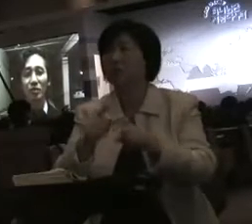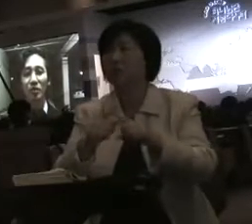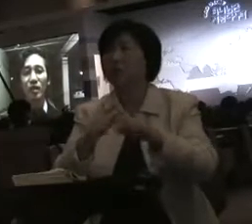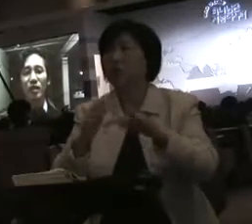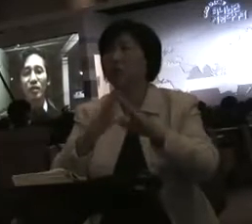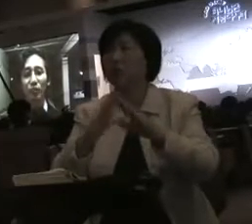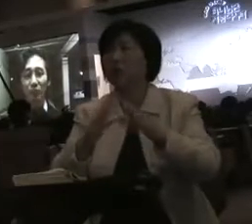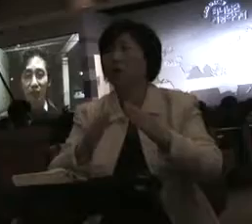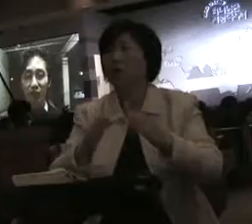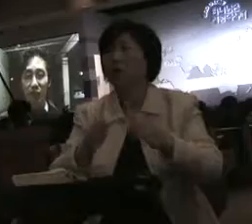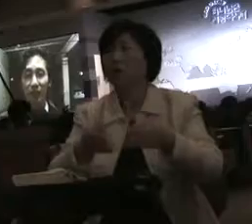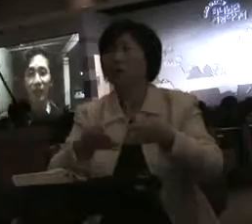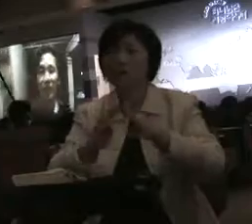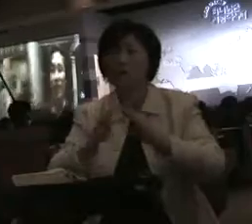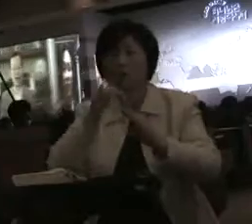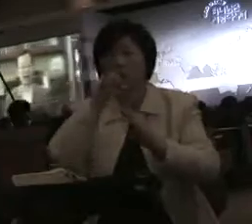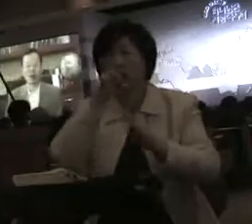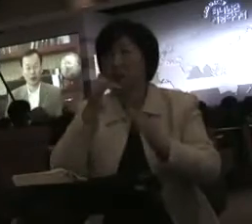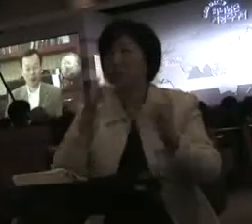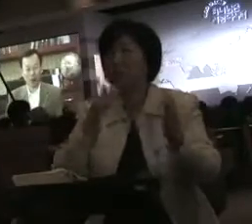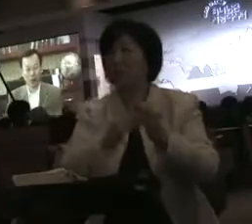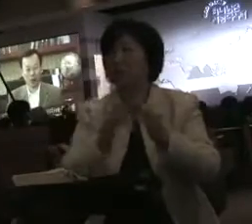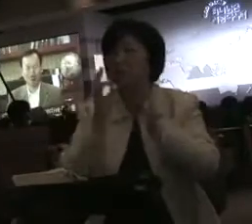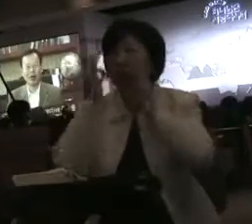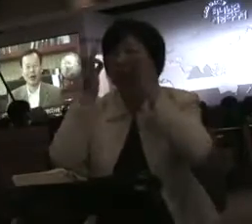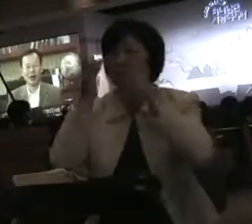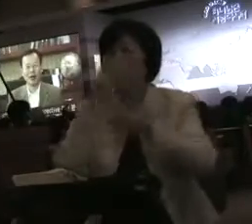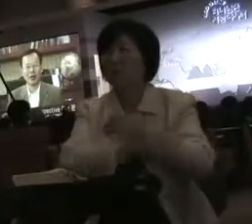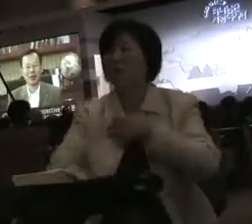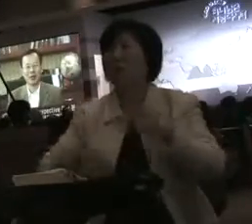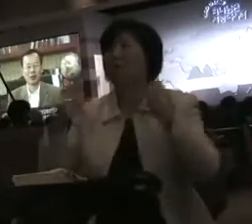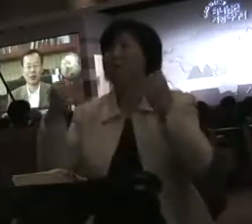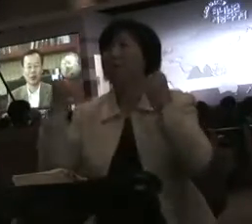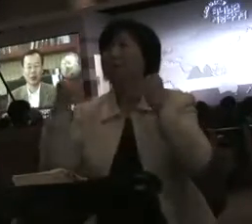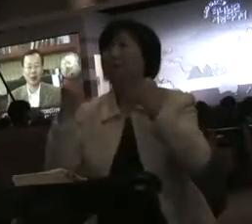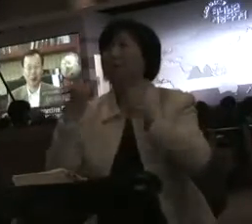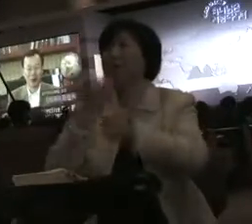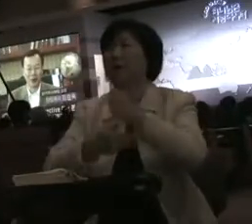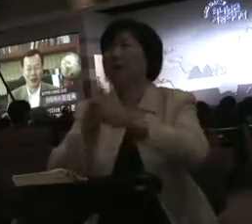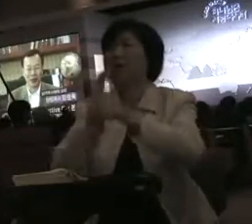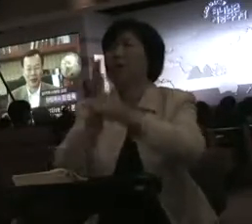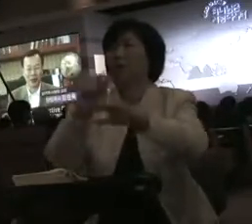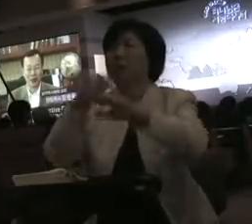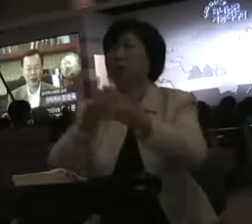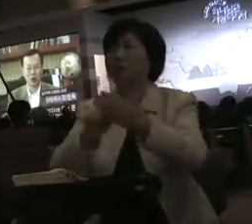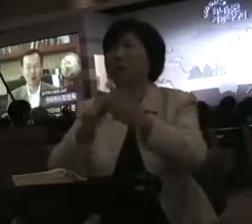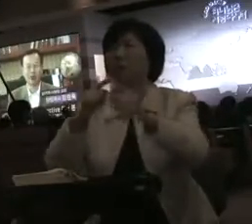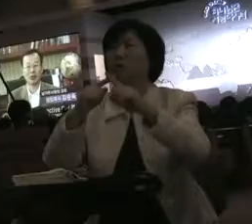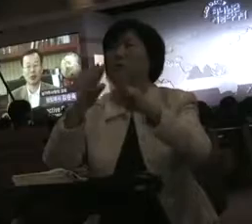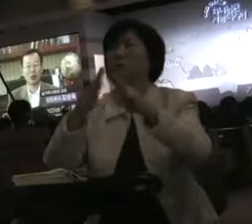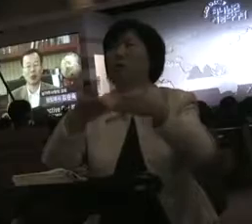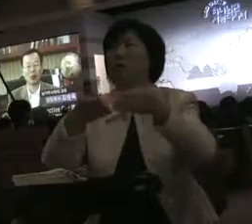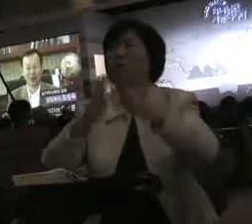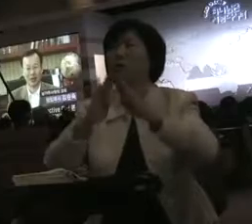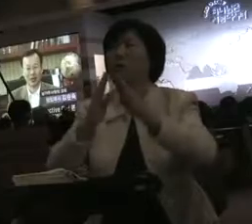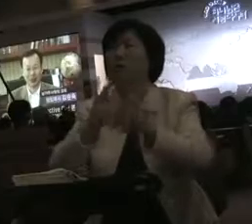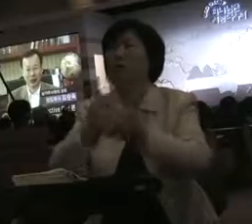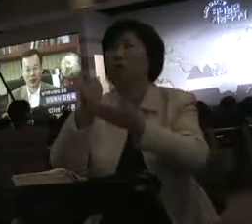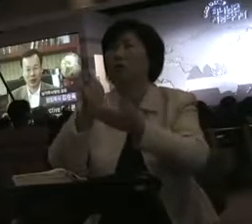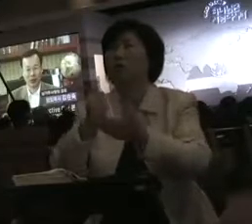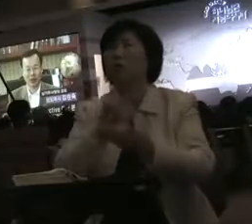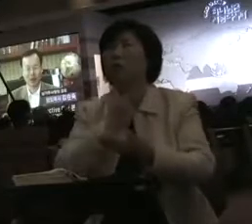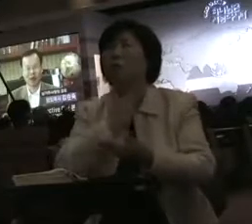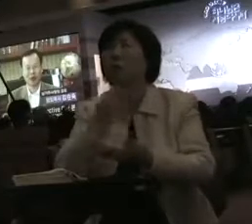있도록 열심히 노력하겠습니다. 건강하고 하나님을 중심한 교회를 세우는 일은 주님께서 꼭